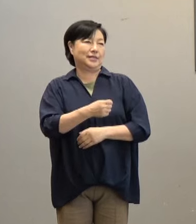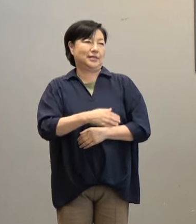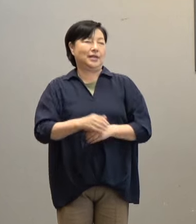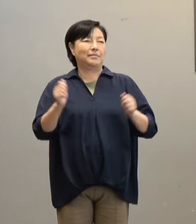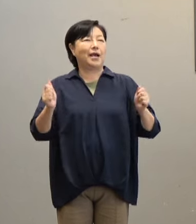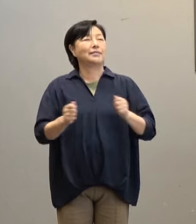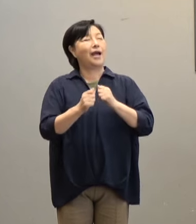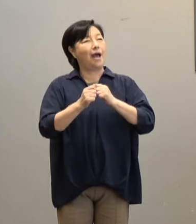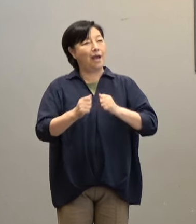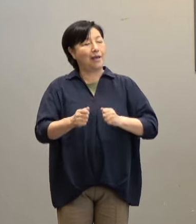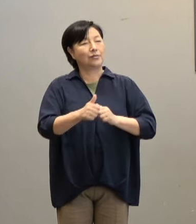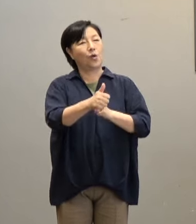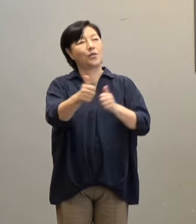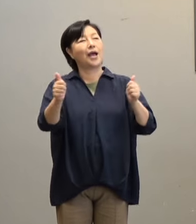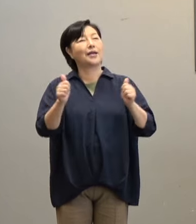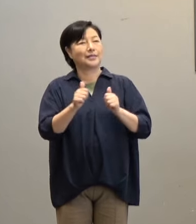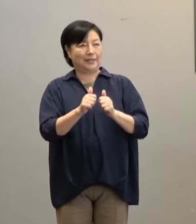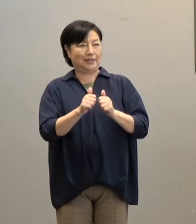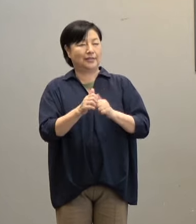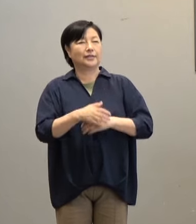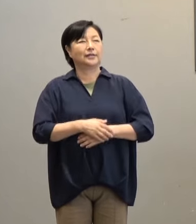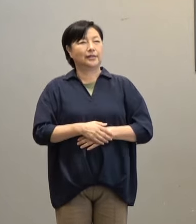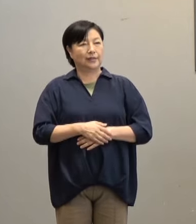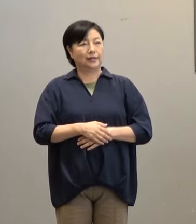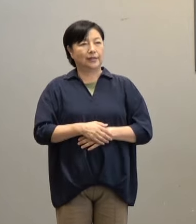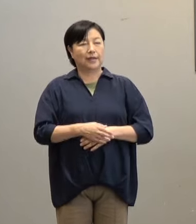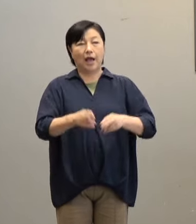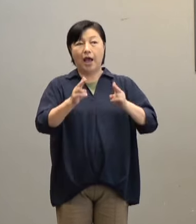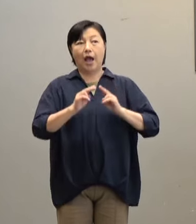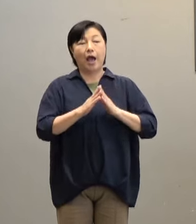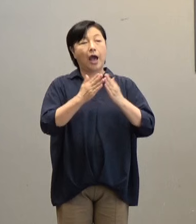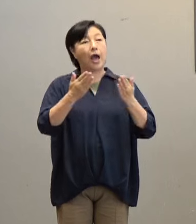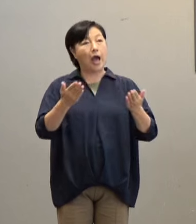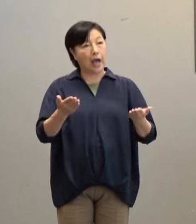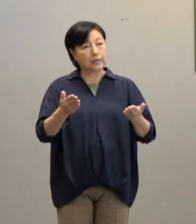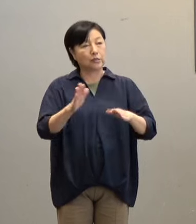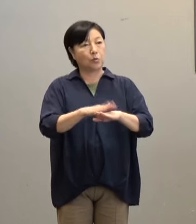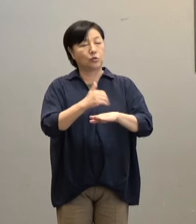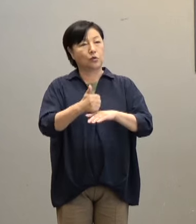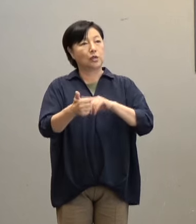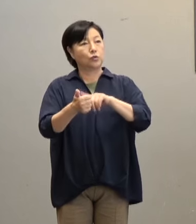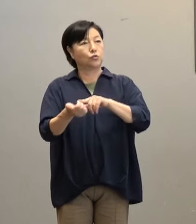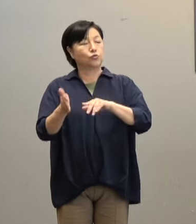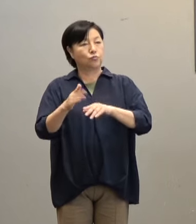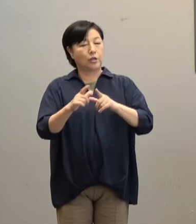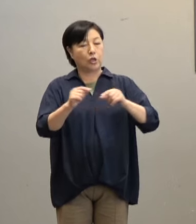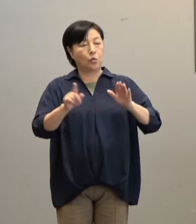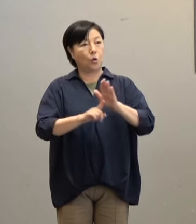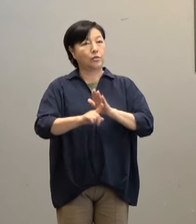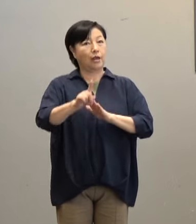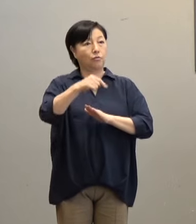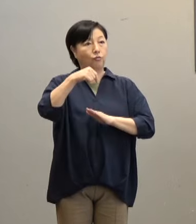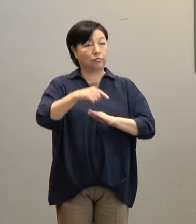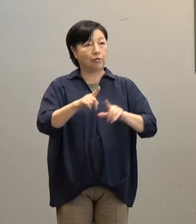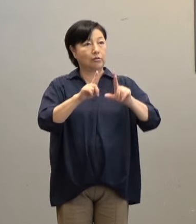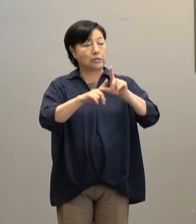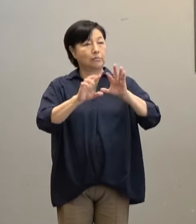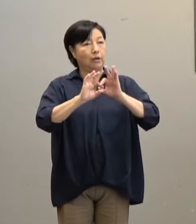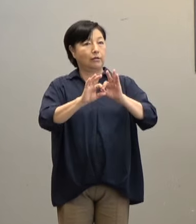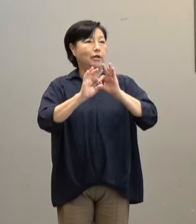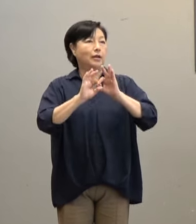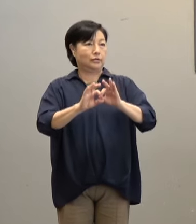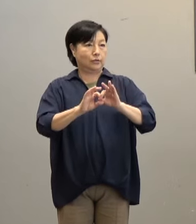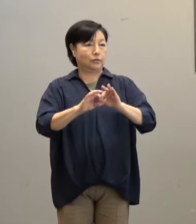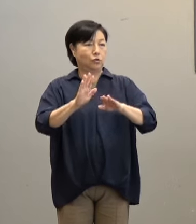操男子ですよね。あの非常に橋本大輝選手含めてですね、あの日本代表の中に本当に千葉県ゆかりのです